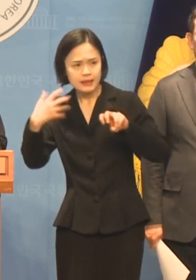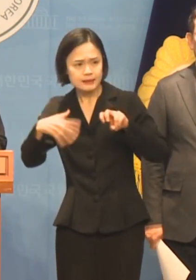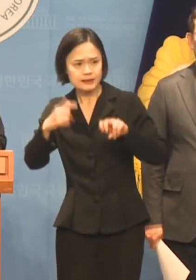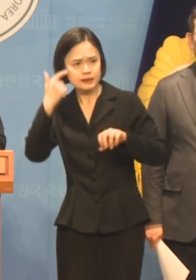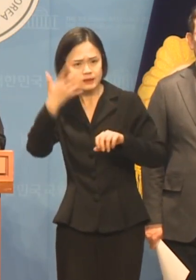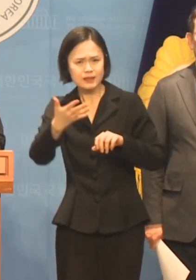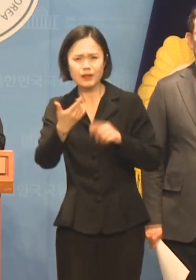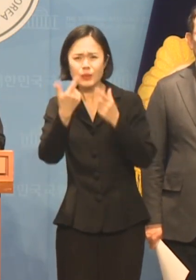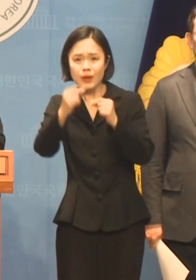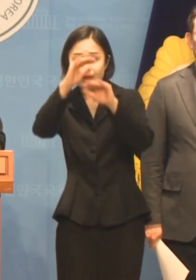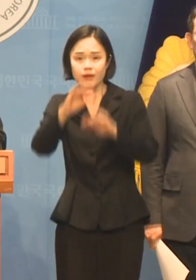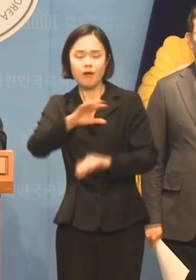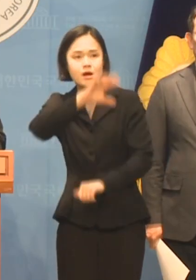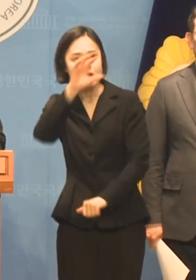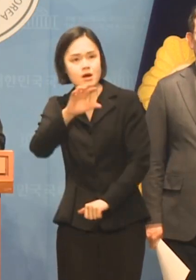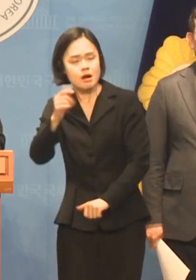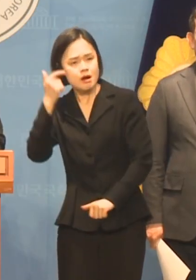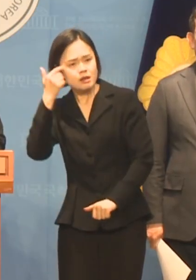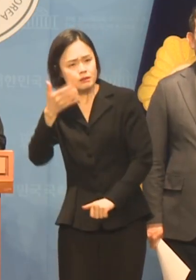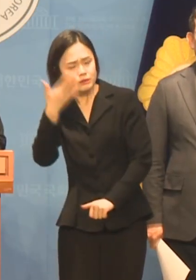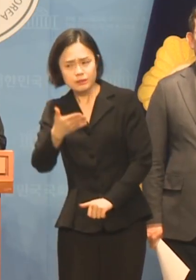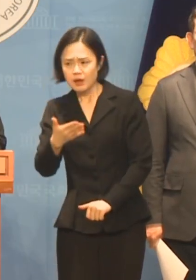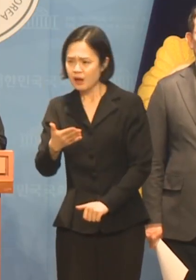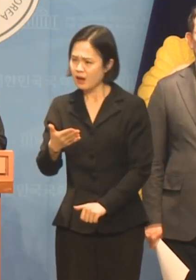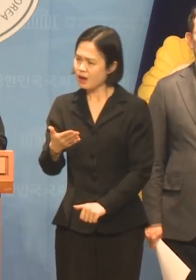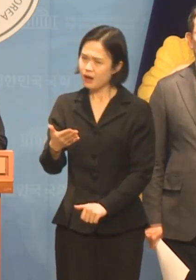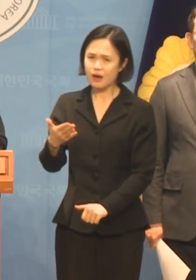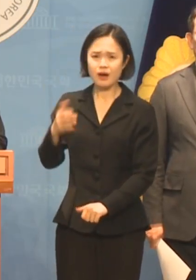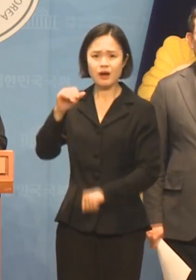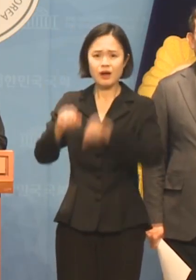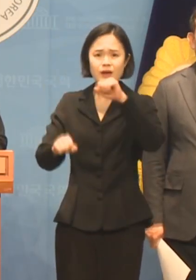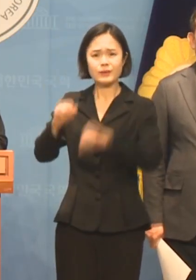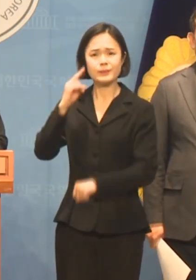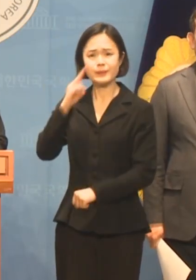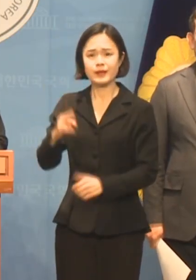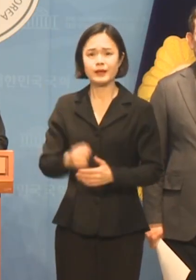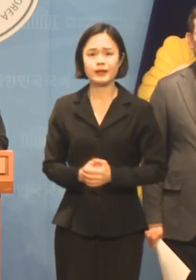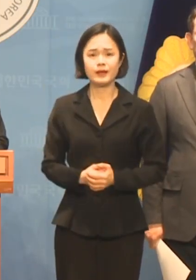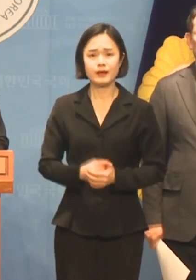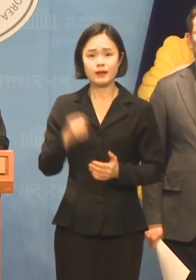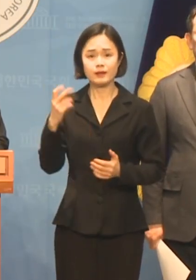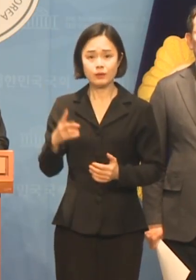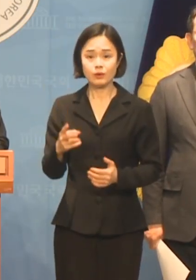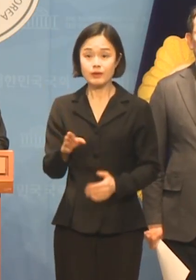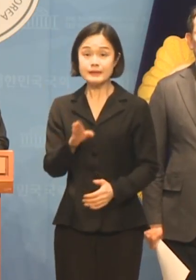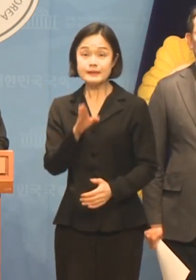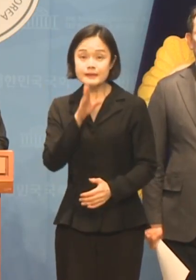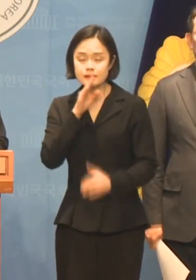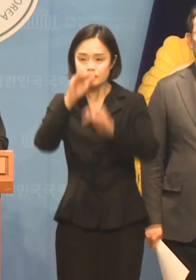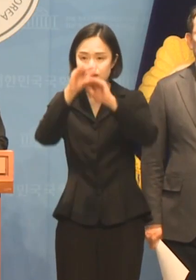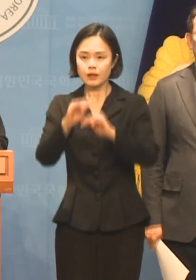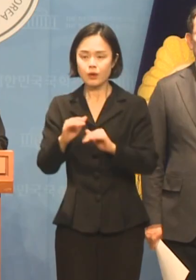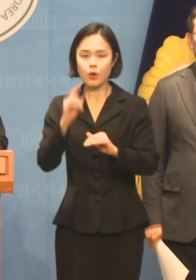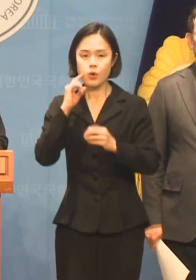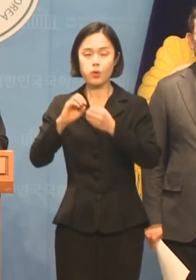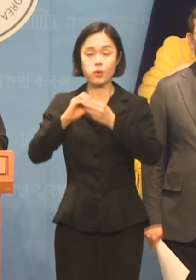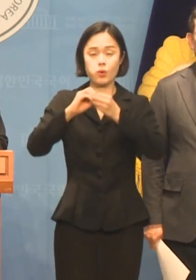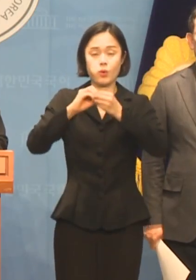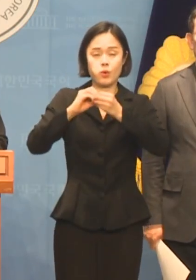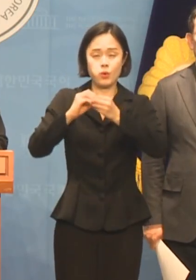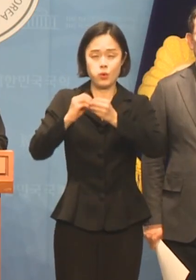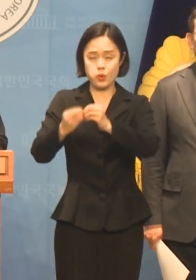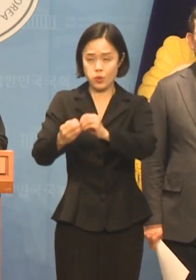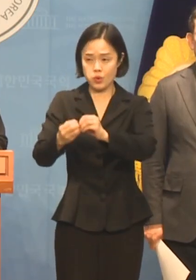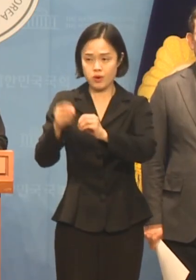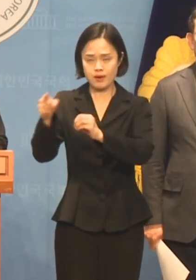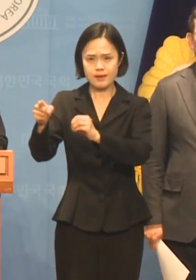일상이었습니다. 이뿐만 아닙니다. 사실을 왜곡하고 진실을 말하는 증인들을 겁박하기 위해